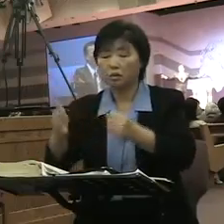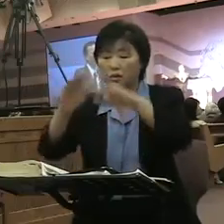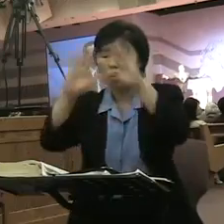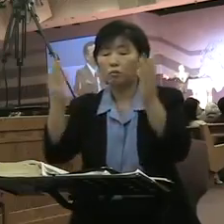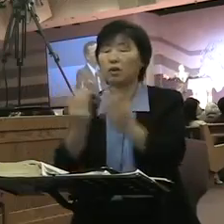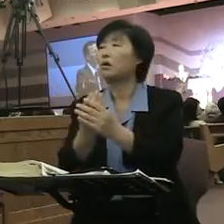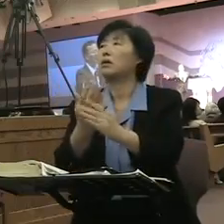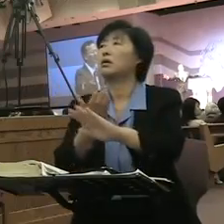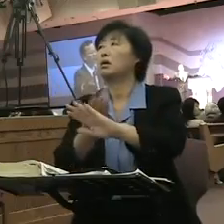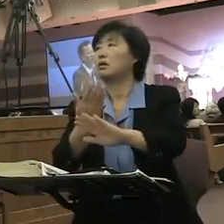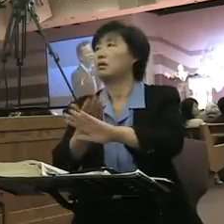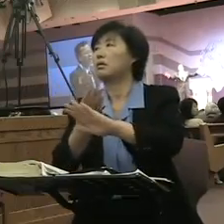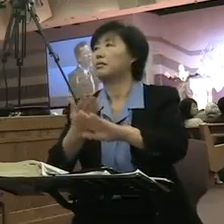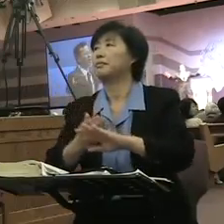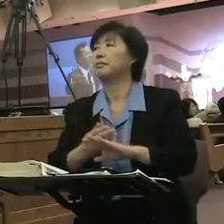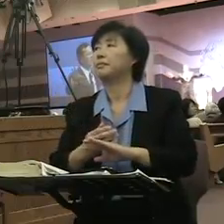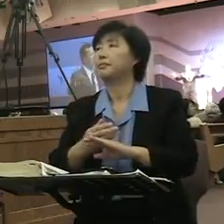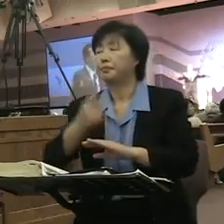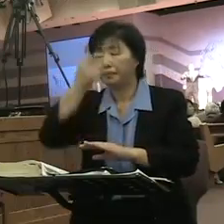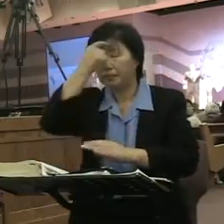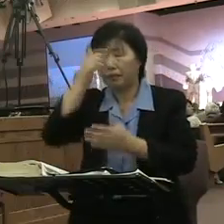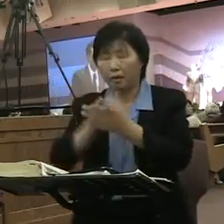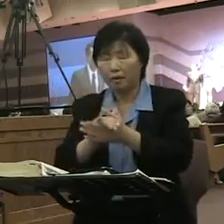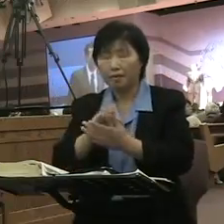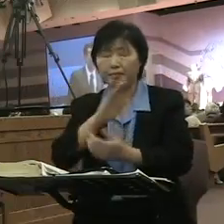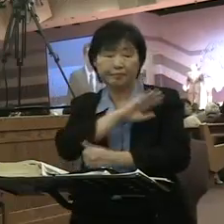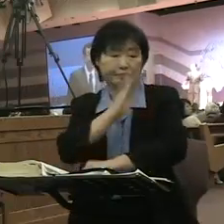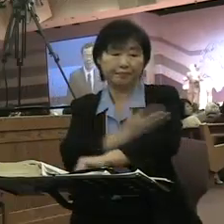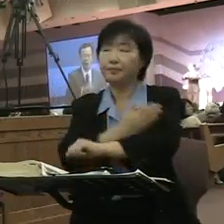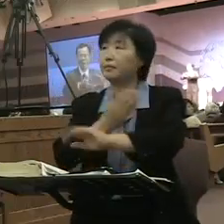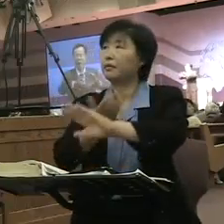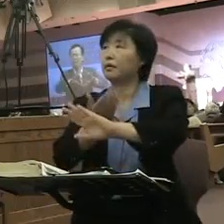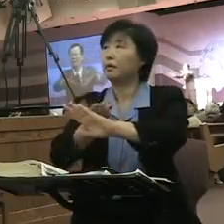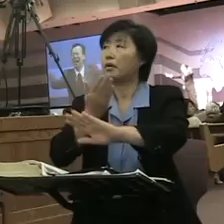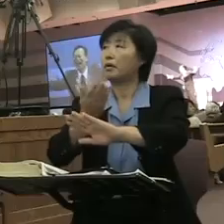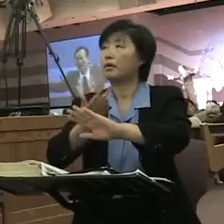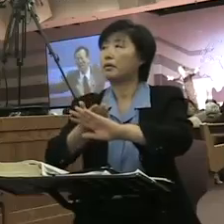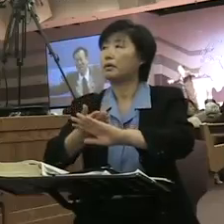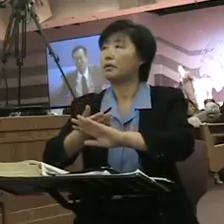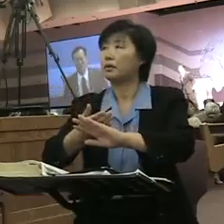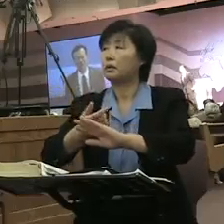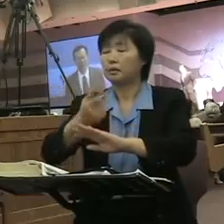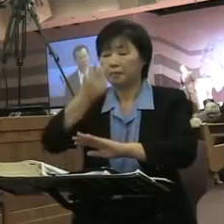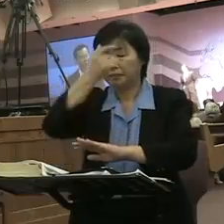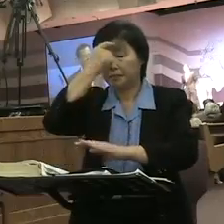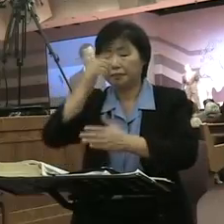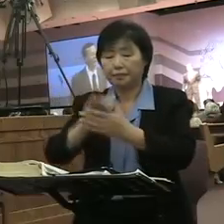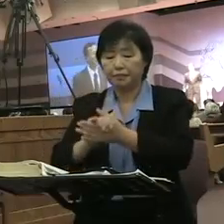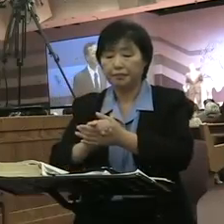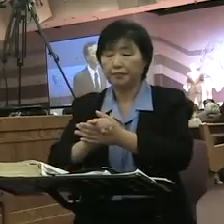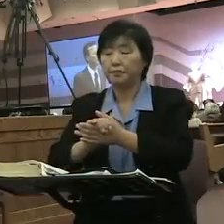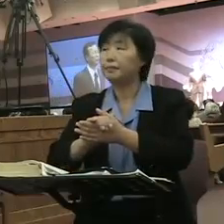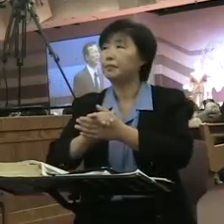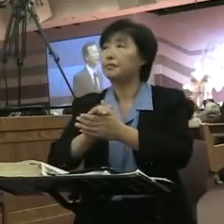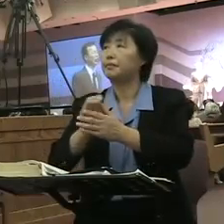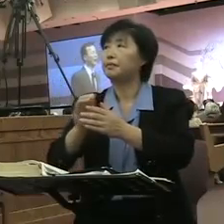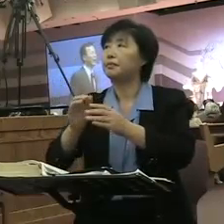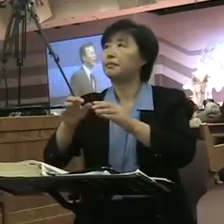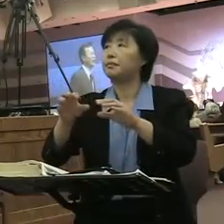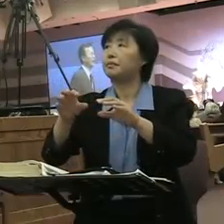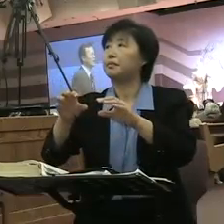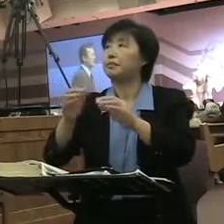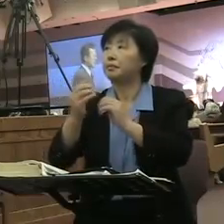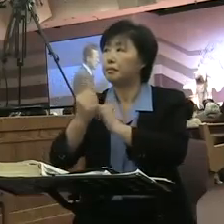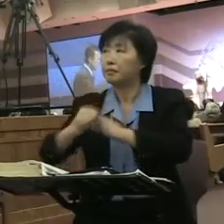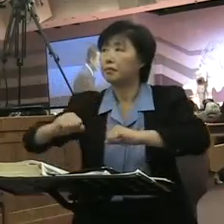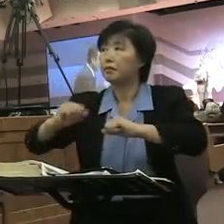달라졌어요. 우리의 기도의 능력이 달라졌습니다. 기도의 범야가 달라졌습니다. 우리